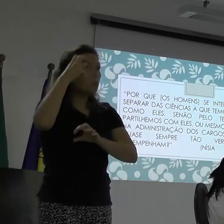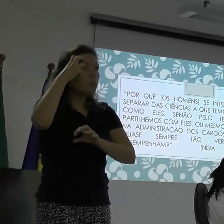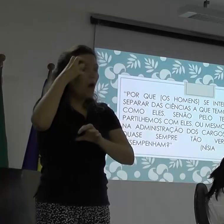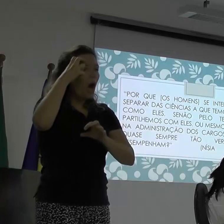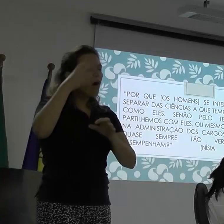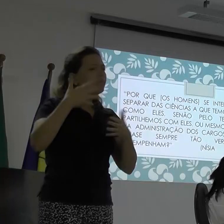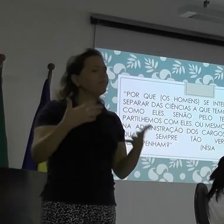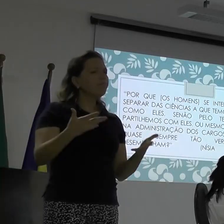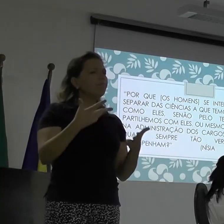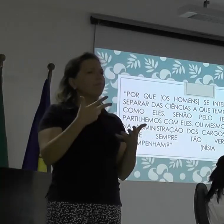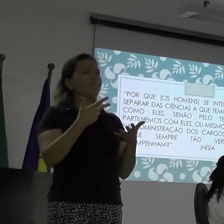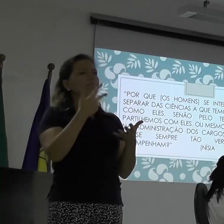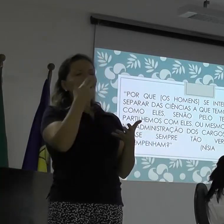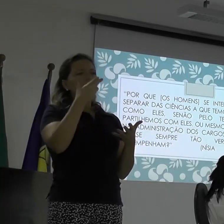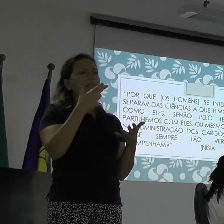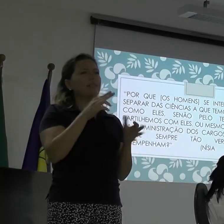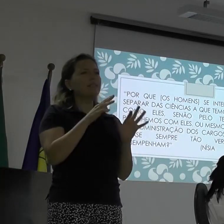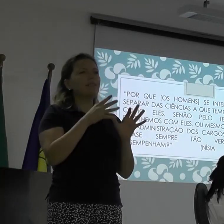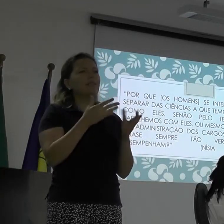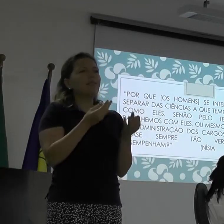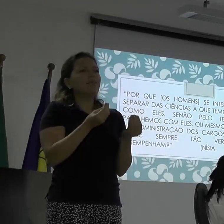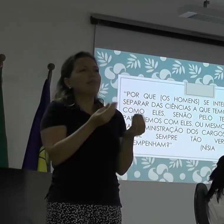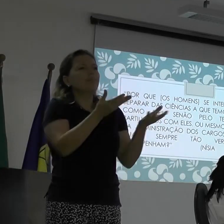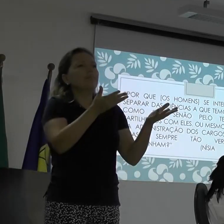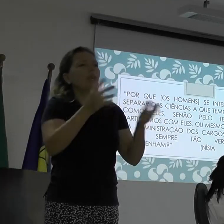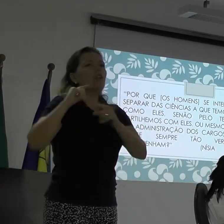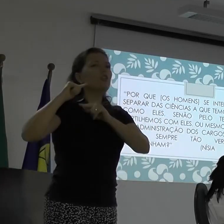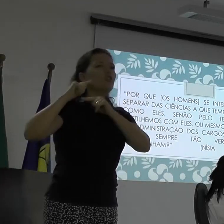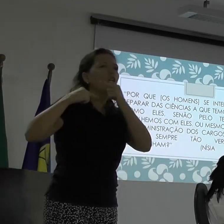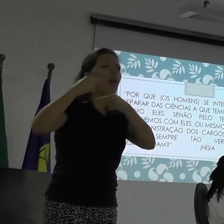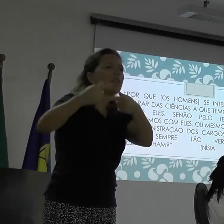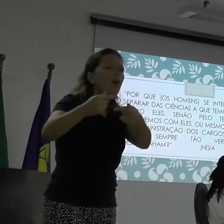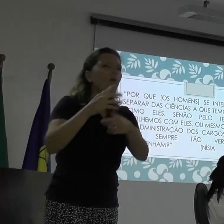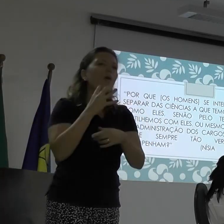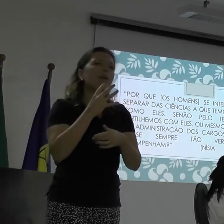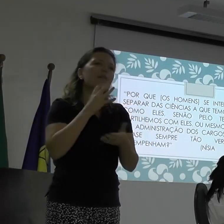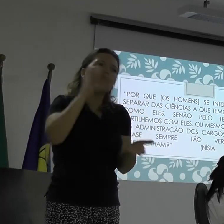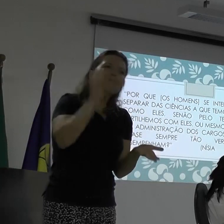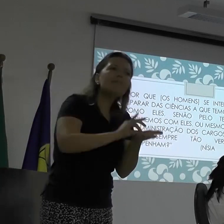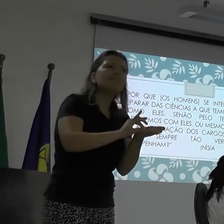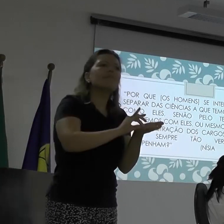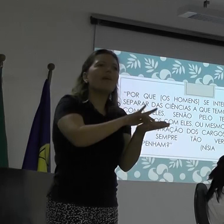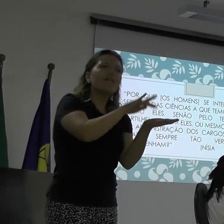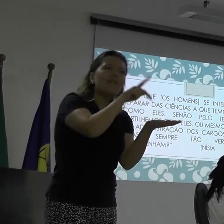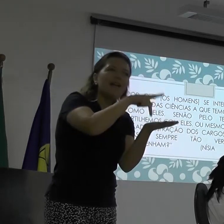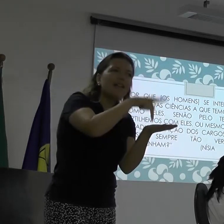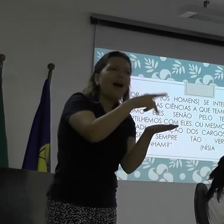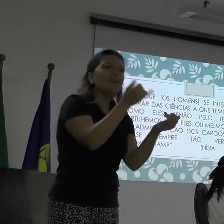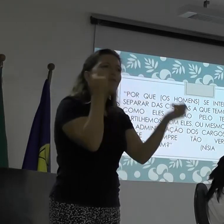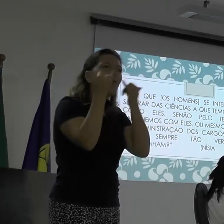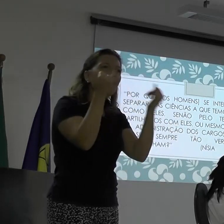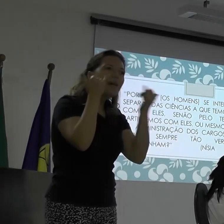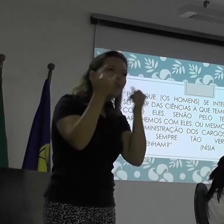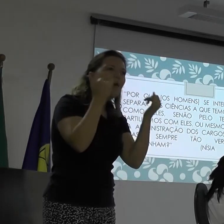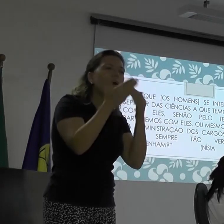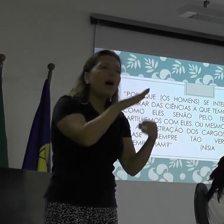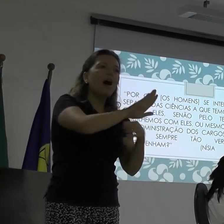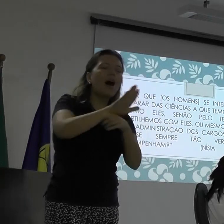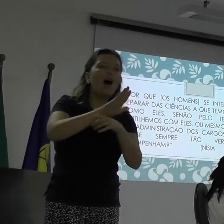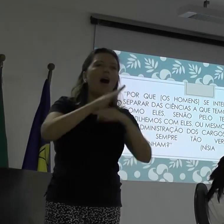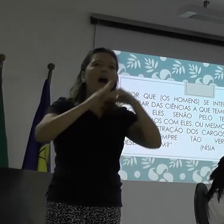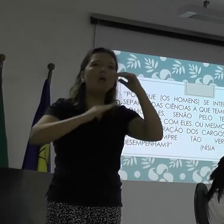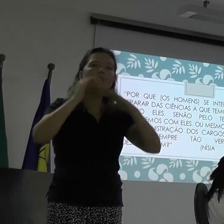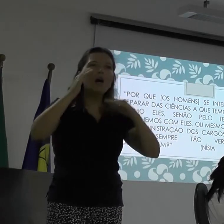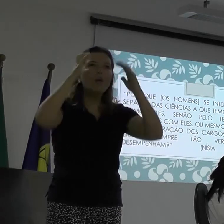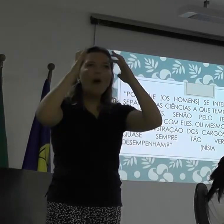não permitindo às gerações o conhecimento devido dos dados e informações para a construção de um